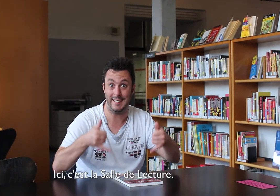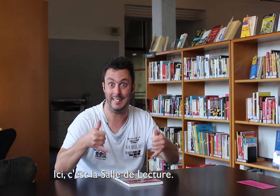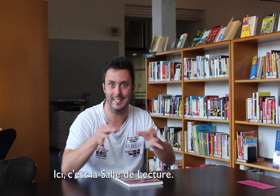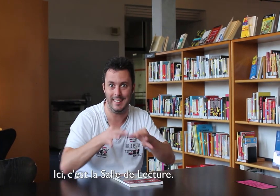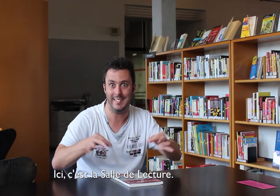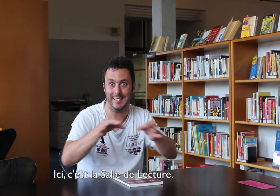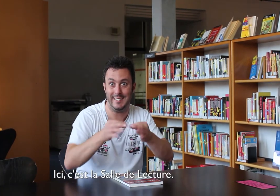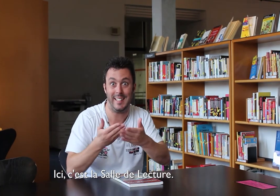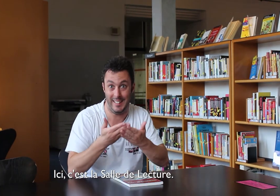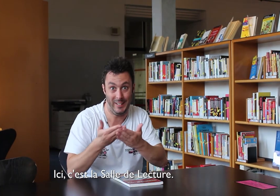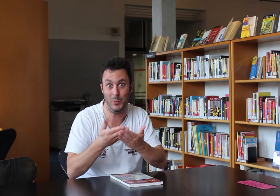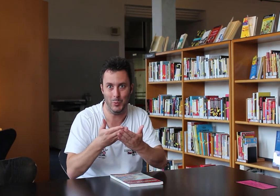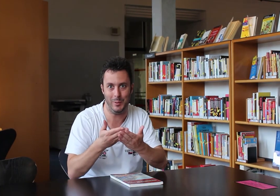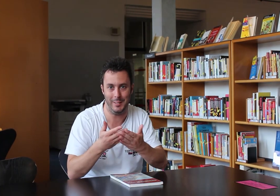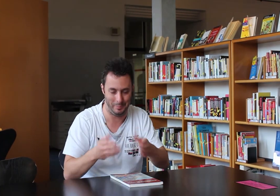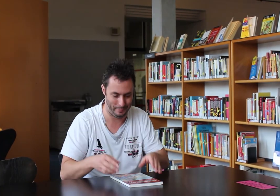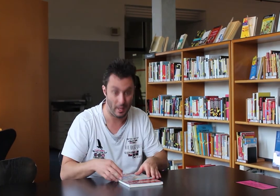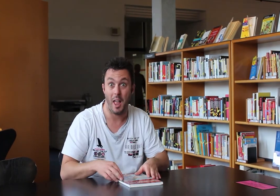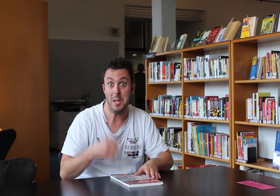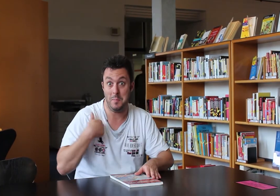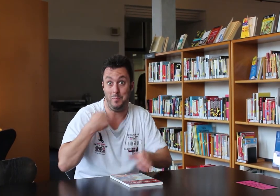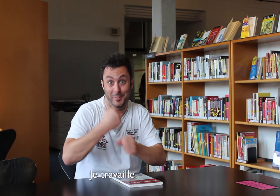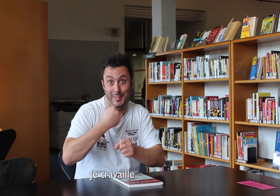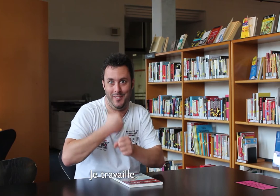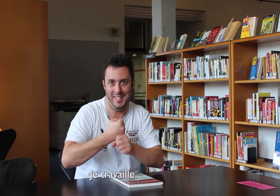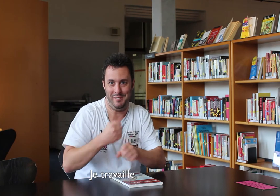Ici, c'est la salle de lecture. Je traîne.